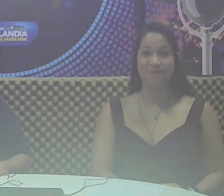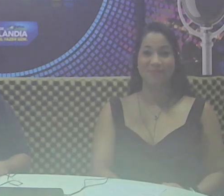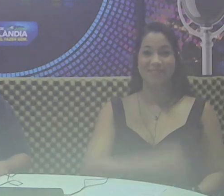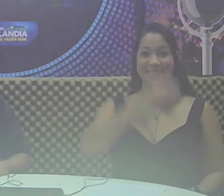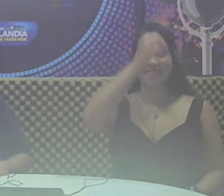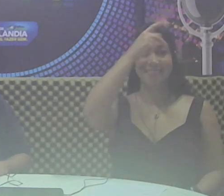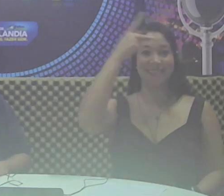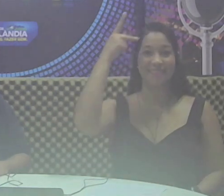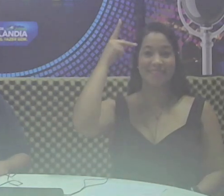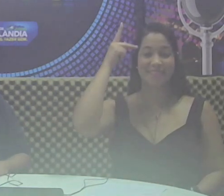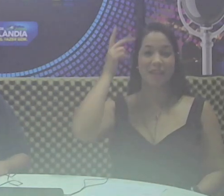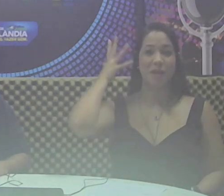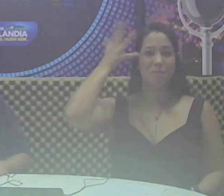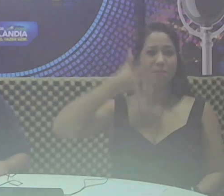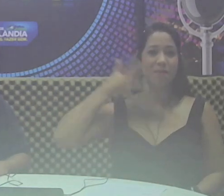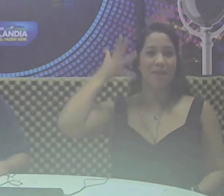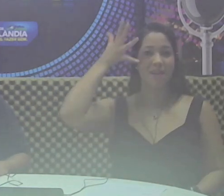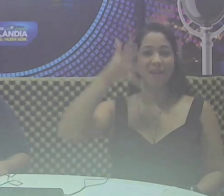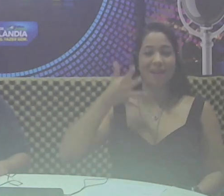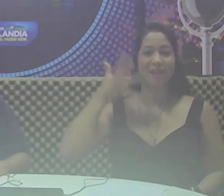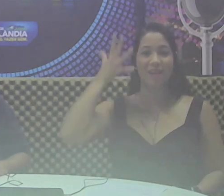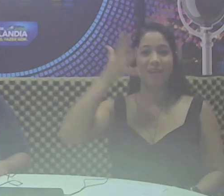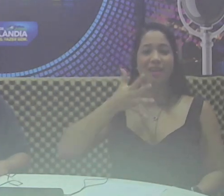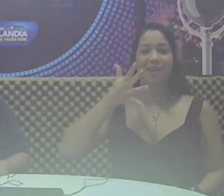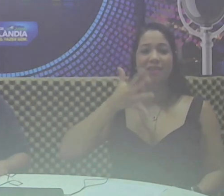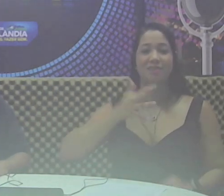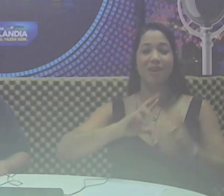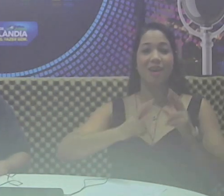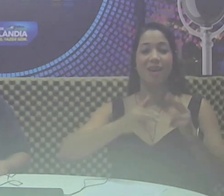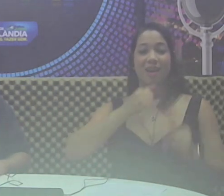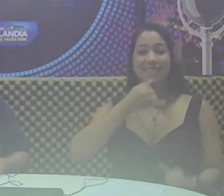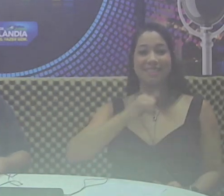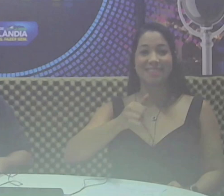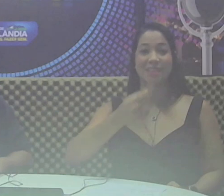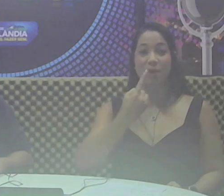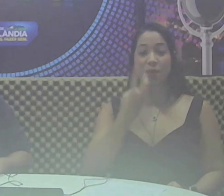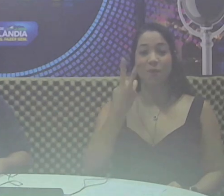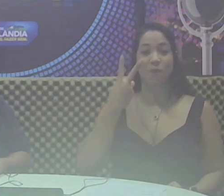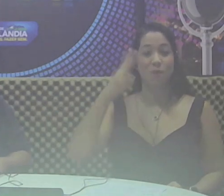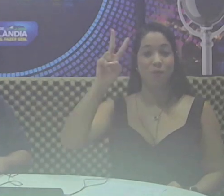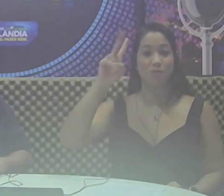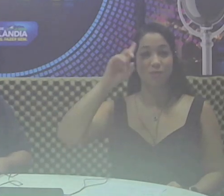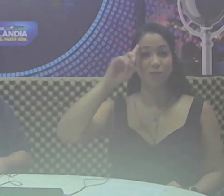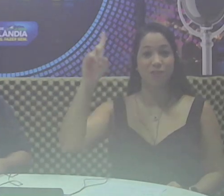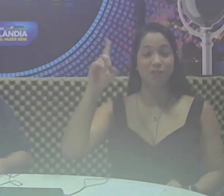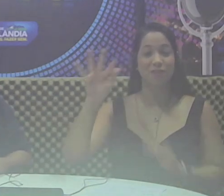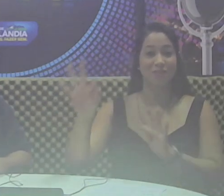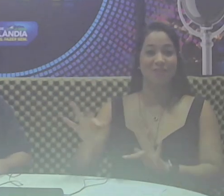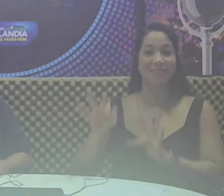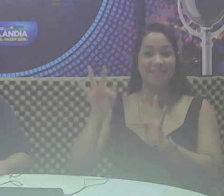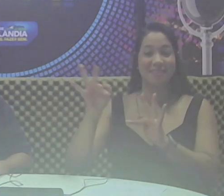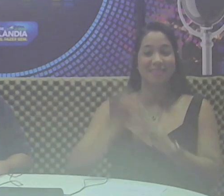Prefeitura leva palestras sobre energia renovável para penúltimo dia de FEMEC.